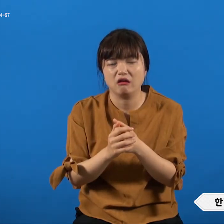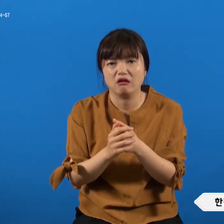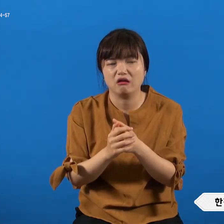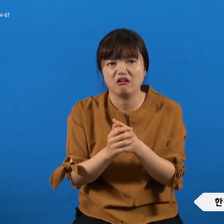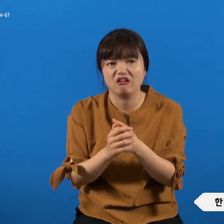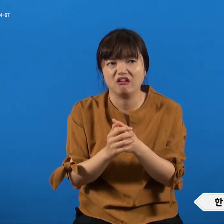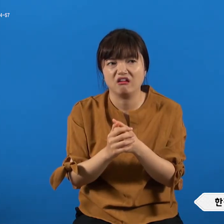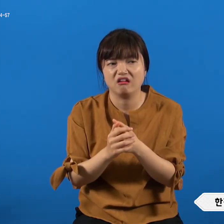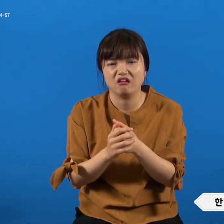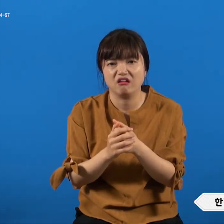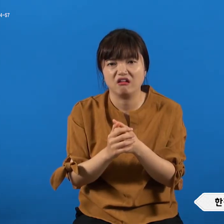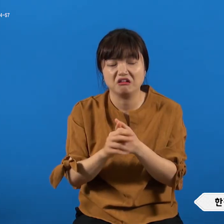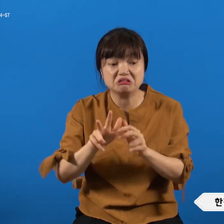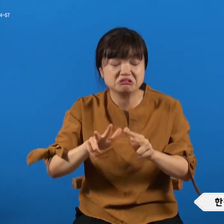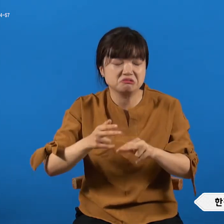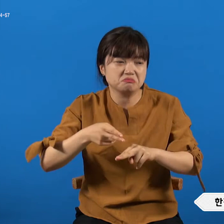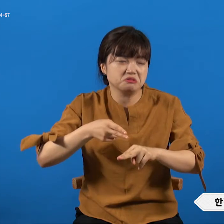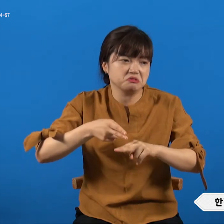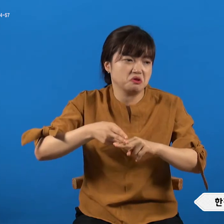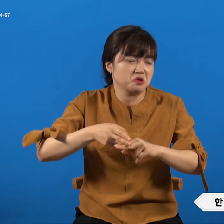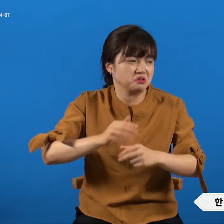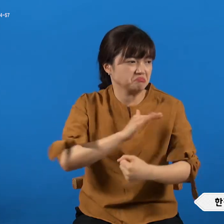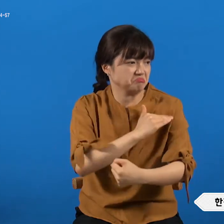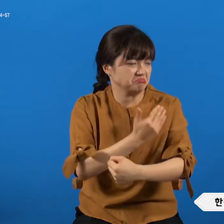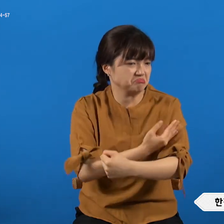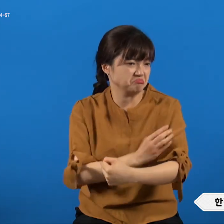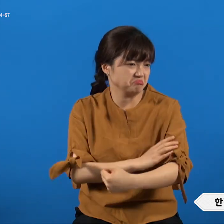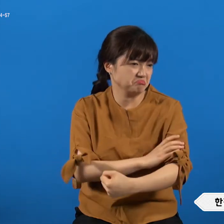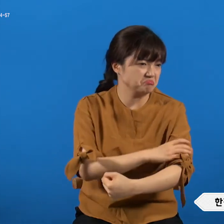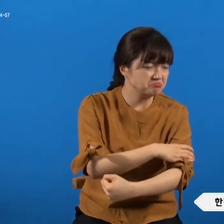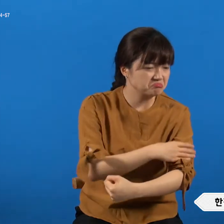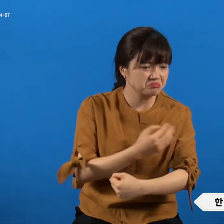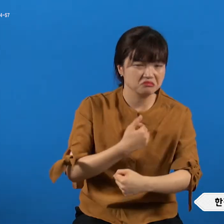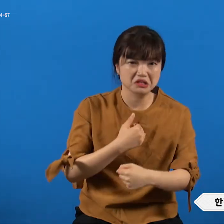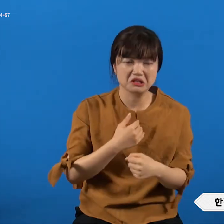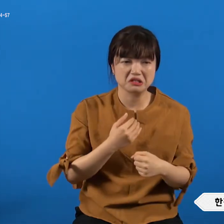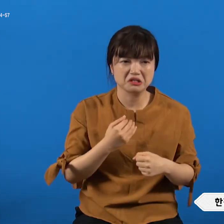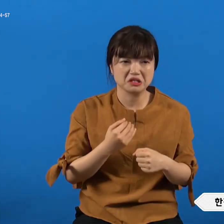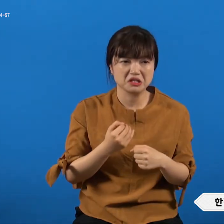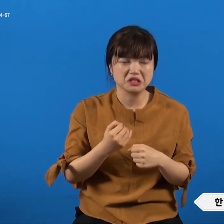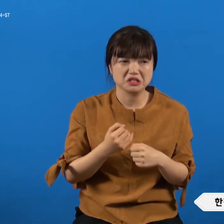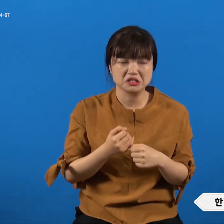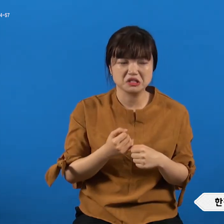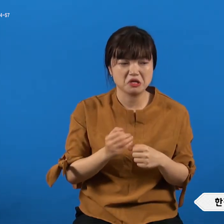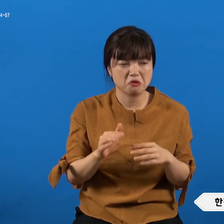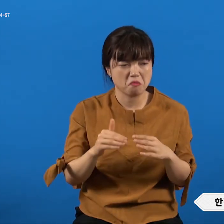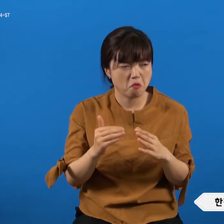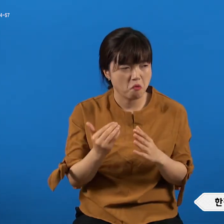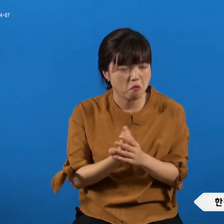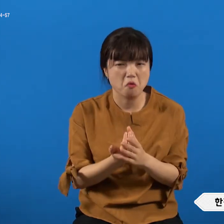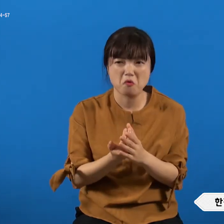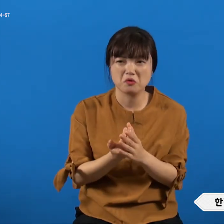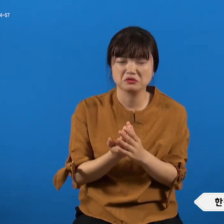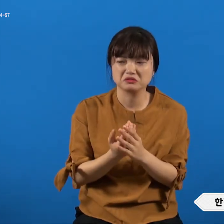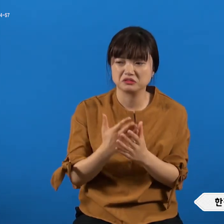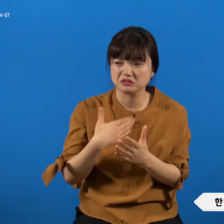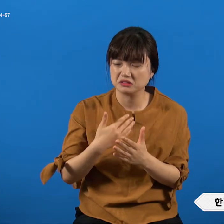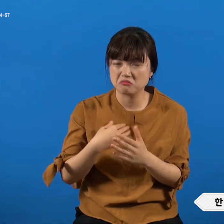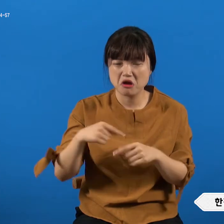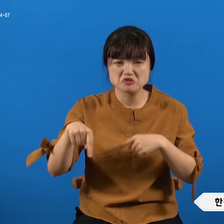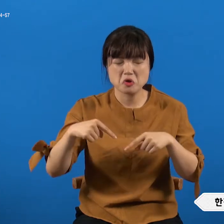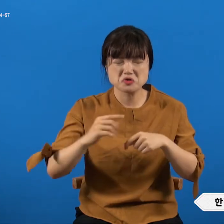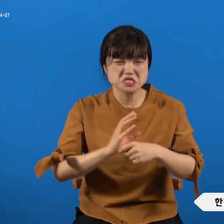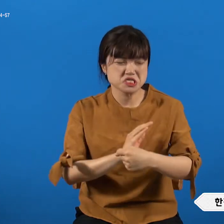이제 정권을 잡았지 않습니까? 사회 각계각층 구석구석에 진보진영 일색으로 쫙